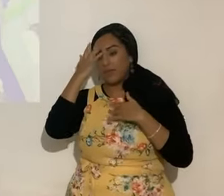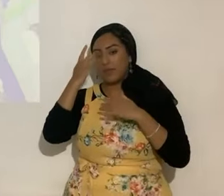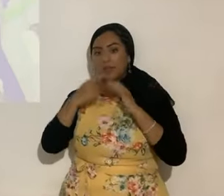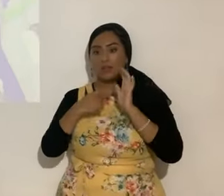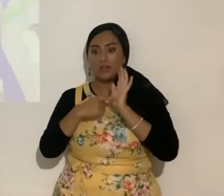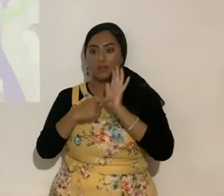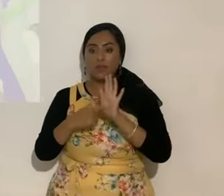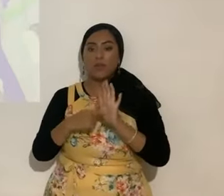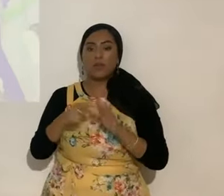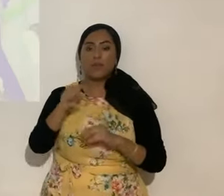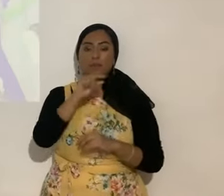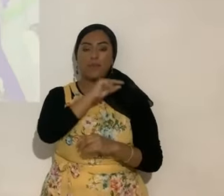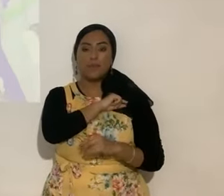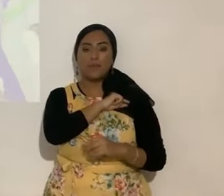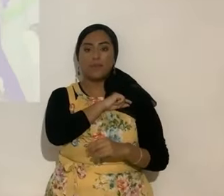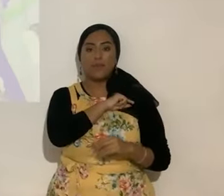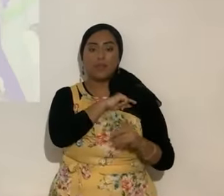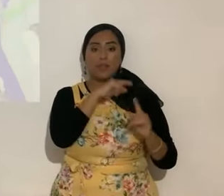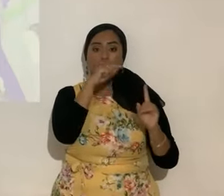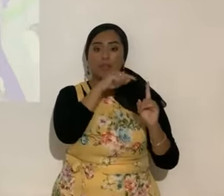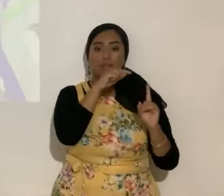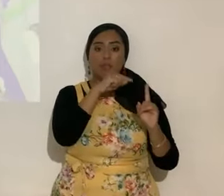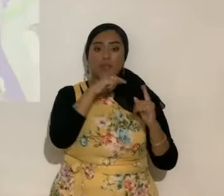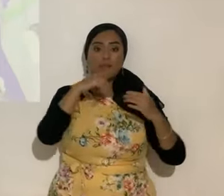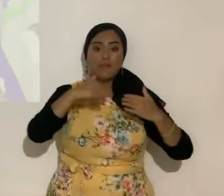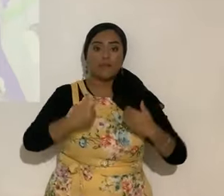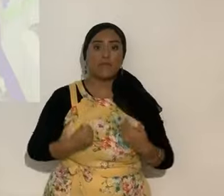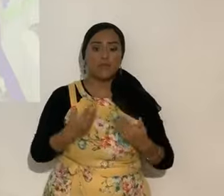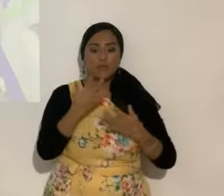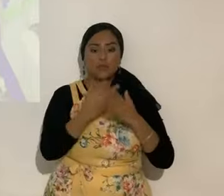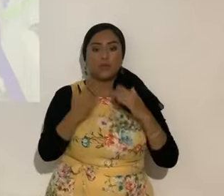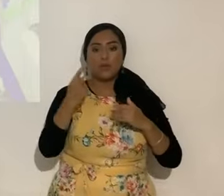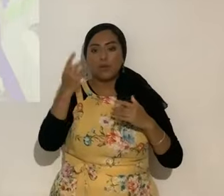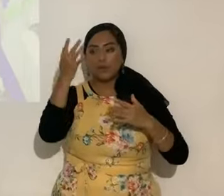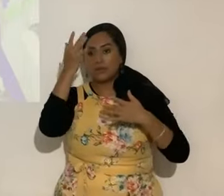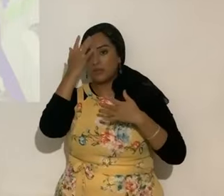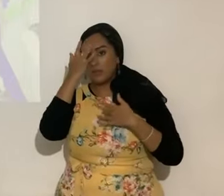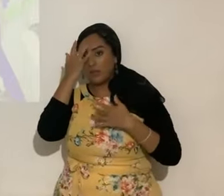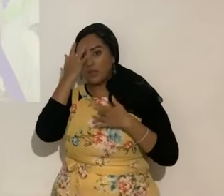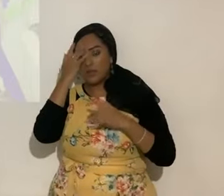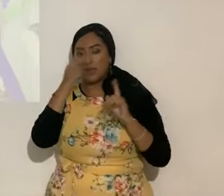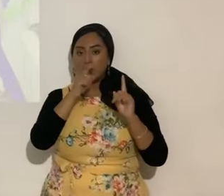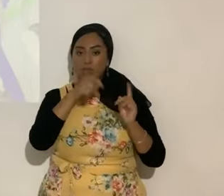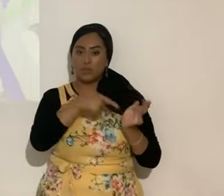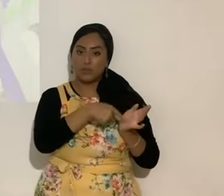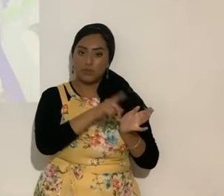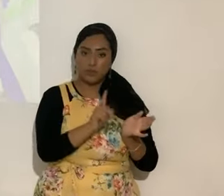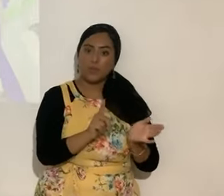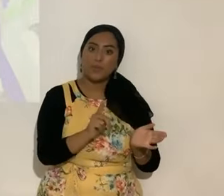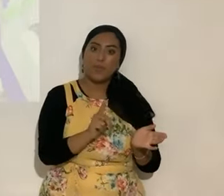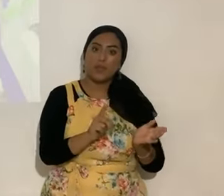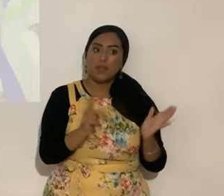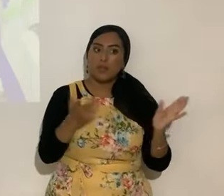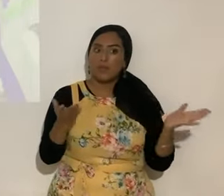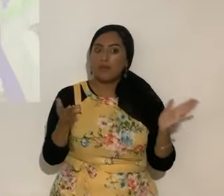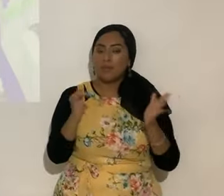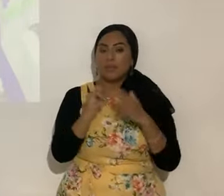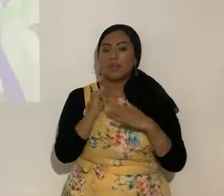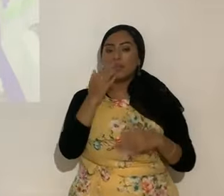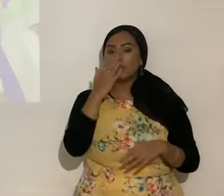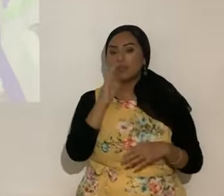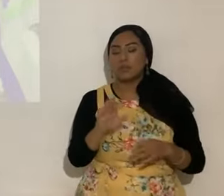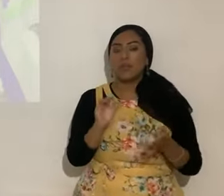culpabilidad del otro. El otro es el culpable de que alguien esté enfermo. Y tiene que pagar, pero eso está mal.